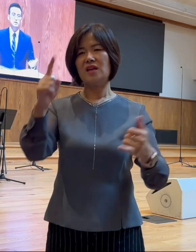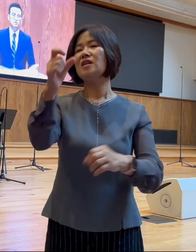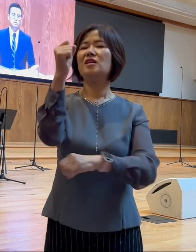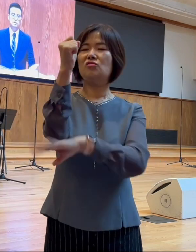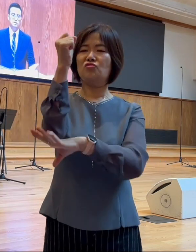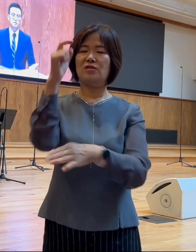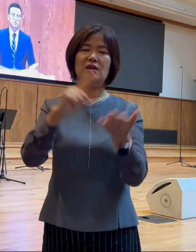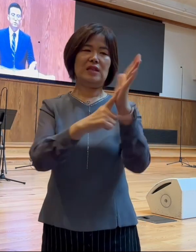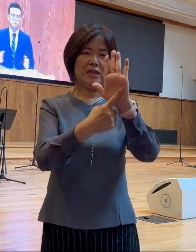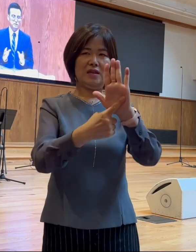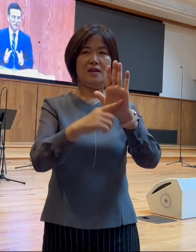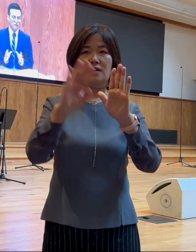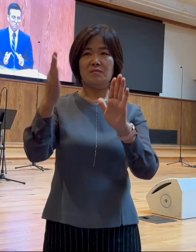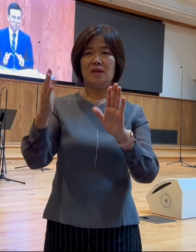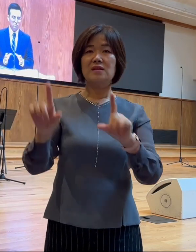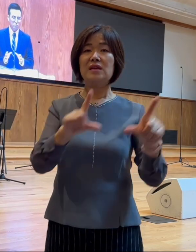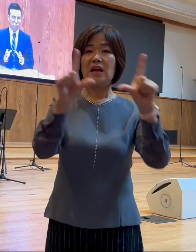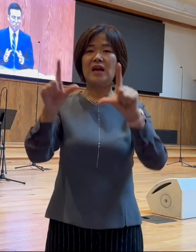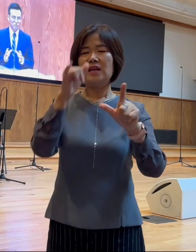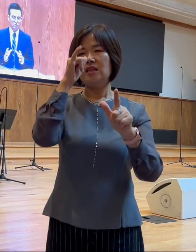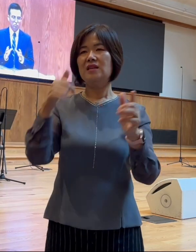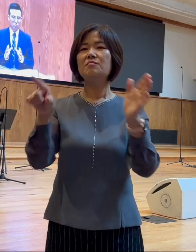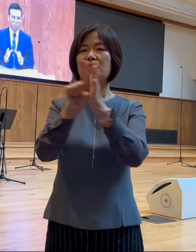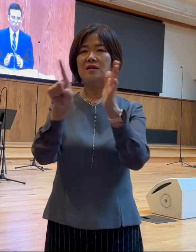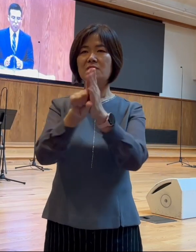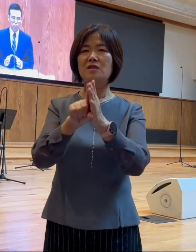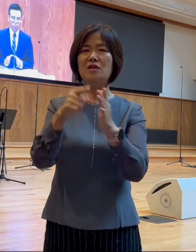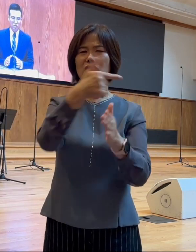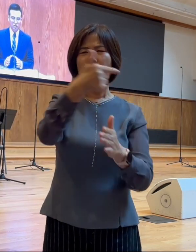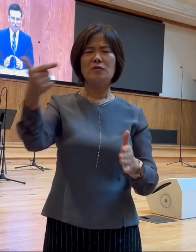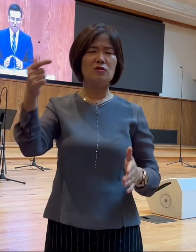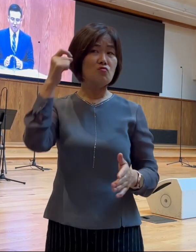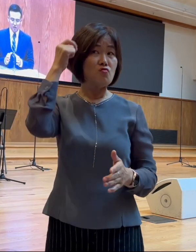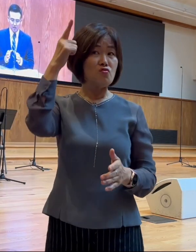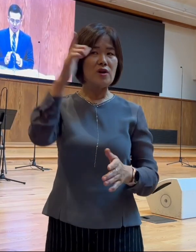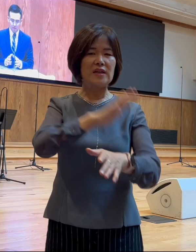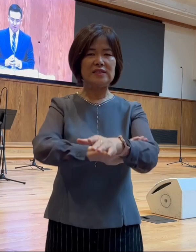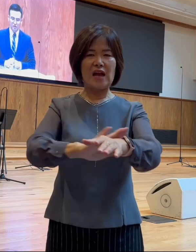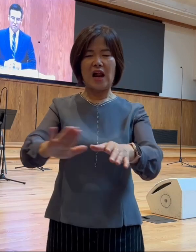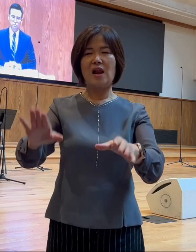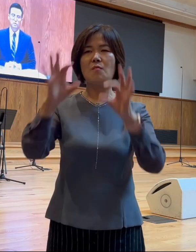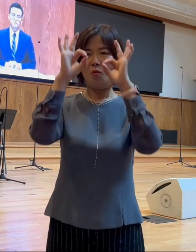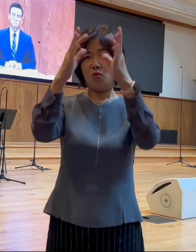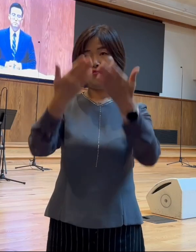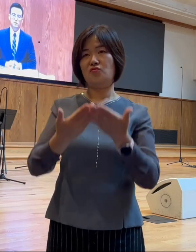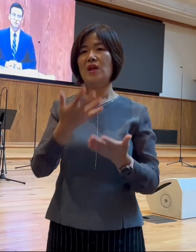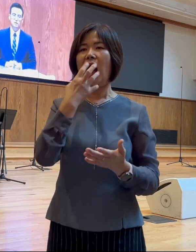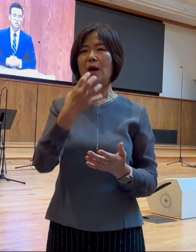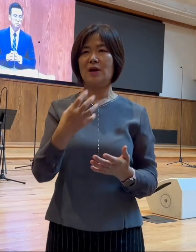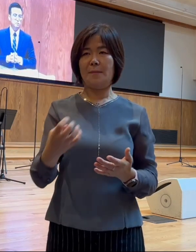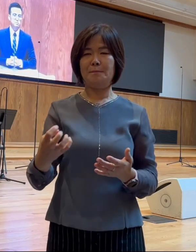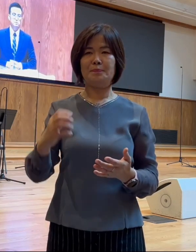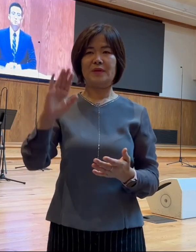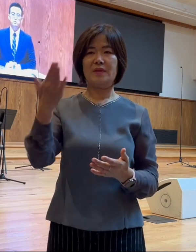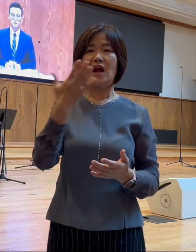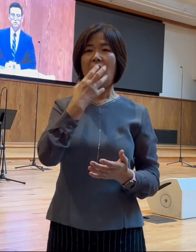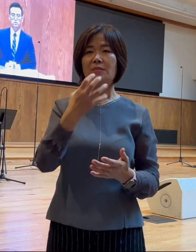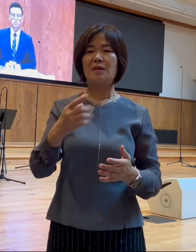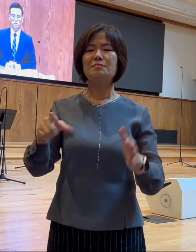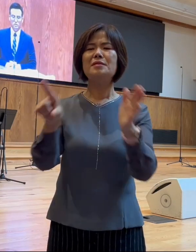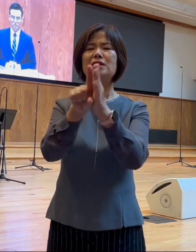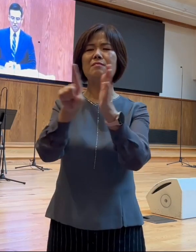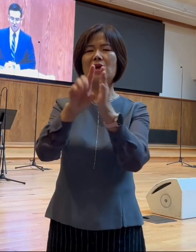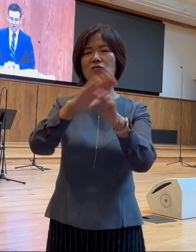나타내는, 왜냐하면 그 살아있는 믿음의 본질을 너무나도 훌륭하게 잘 담아냈기 때문에. 그래서 아브라함이 믿음의 조상인